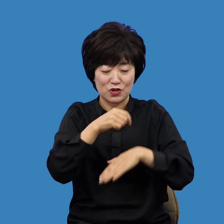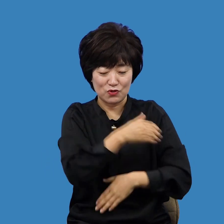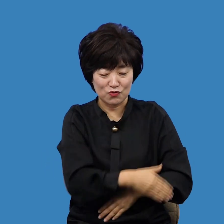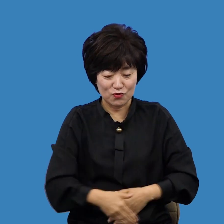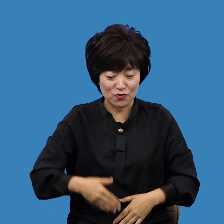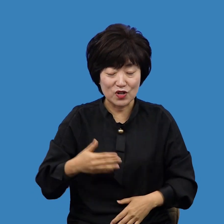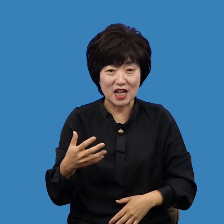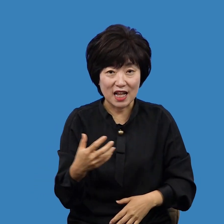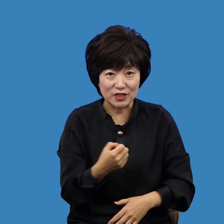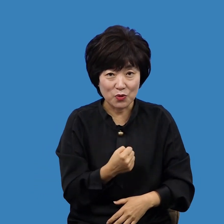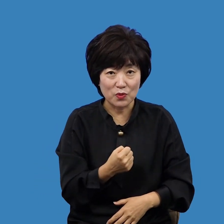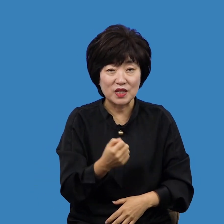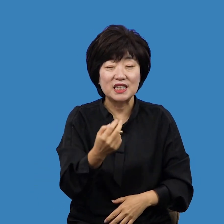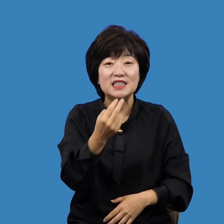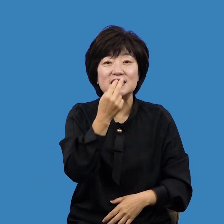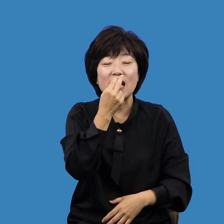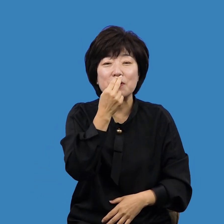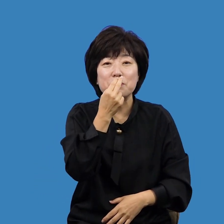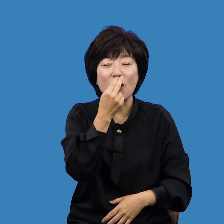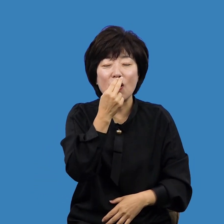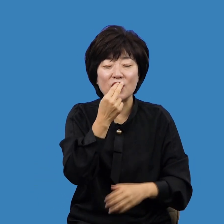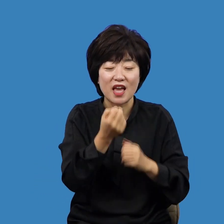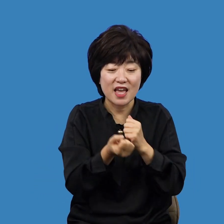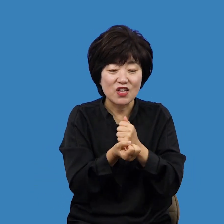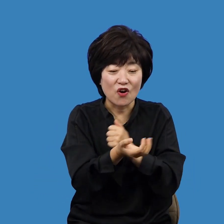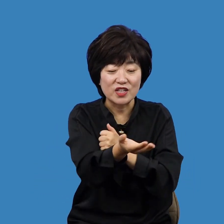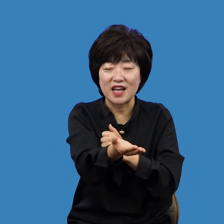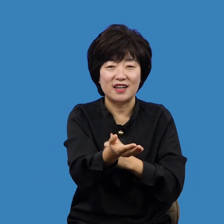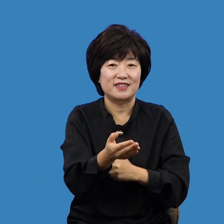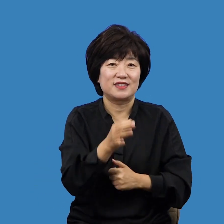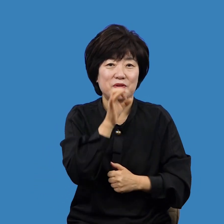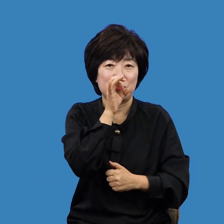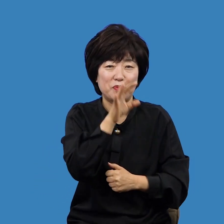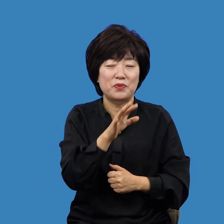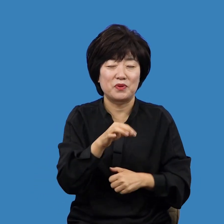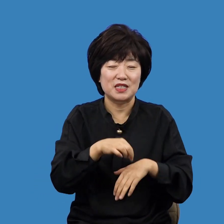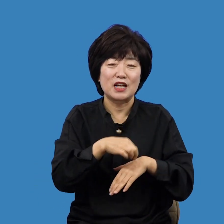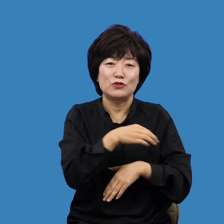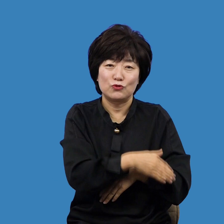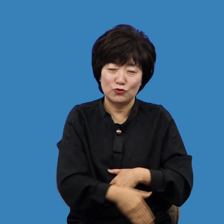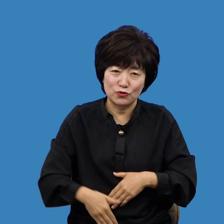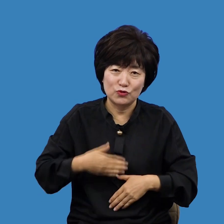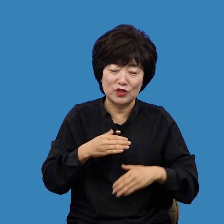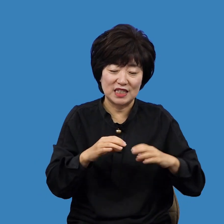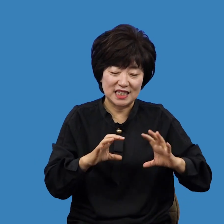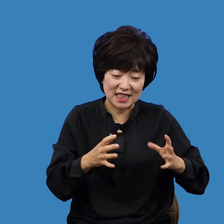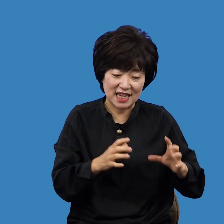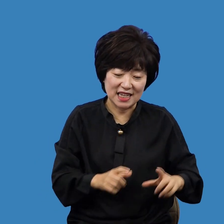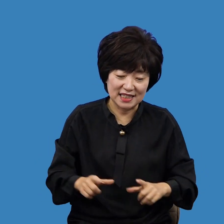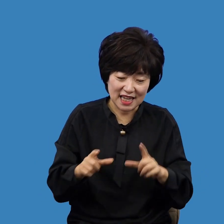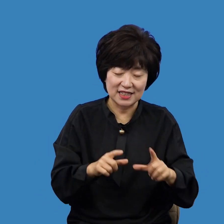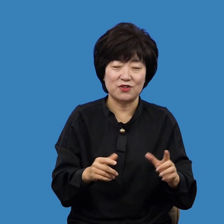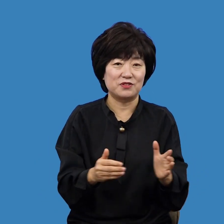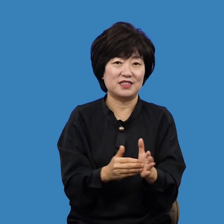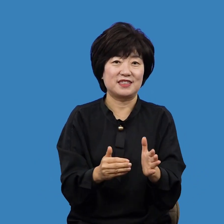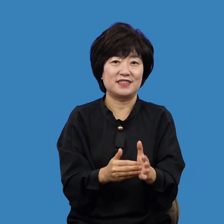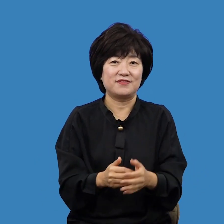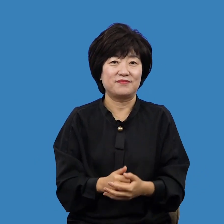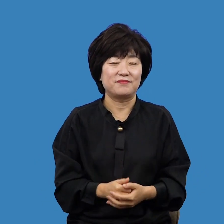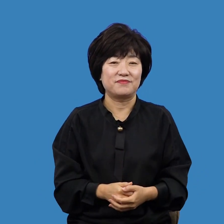가지고서는 이 생명에게는 별로 컨트리뷰트 할 수 있는 게 없다는 거야. 육은 그냥 이 땅에서만 살아가고 생존하는 것이라는 거예요.